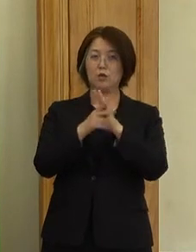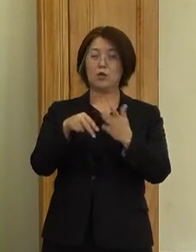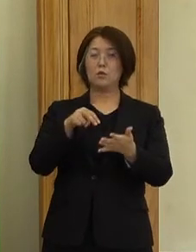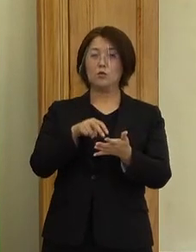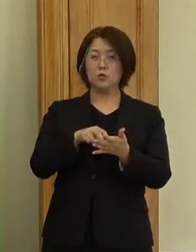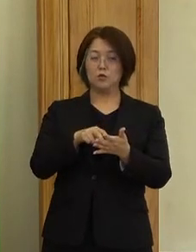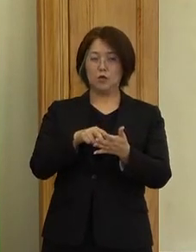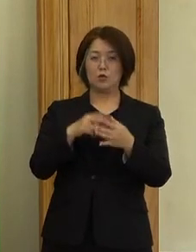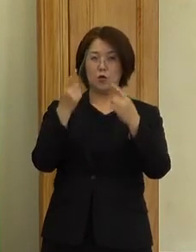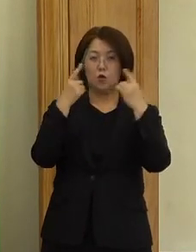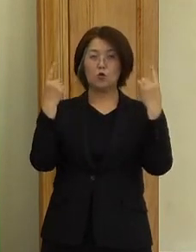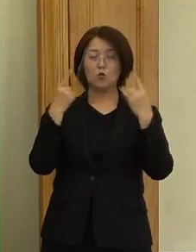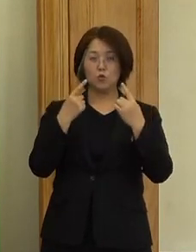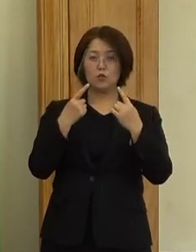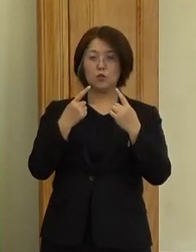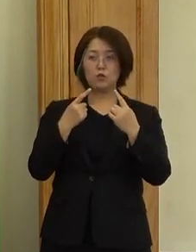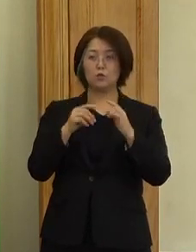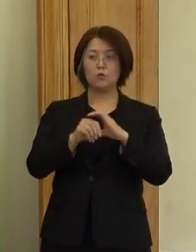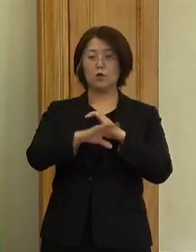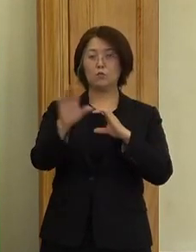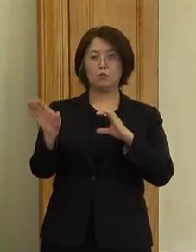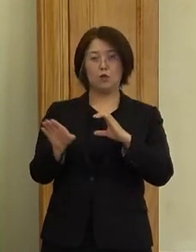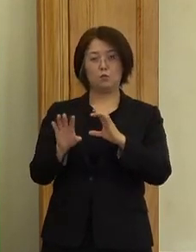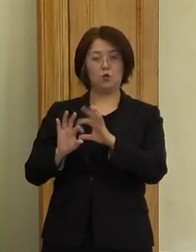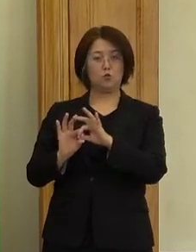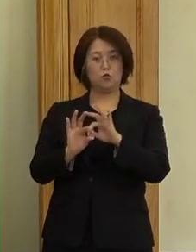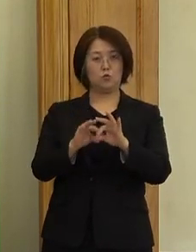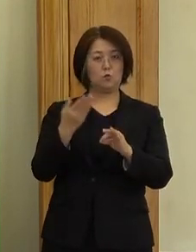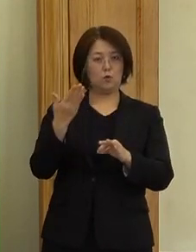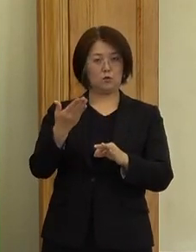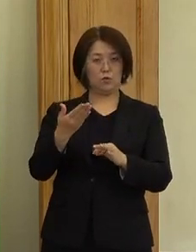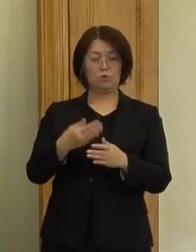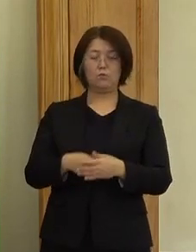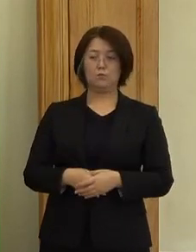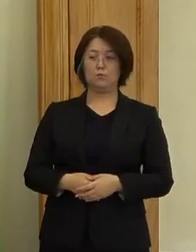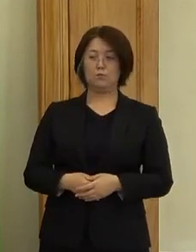割引キャンペーンを続けていくということになるんでしょうか。